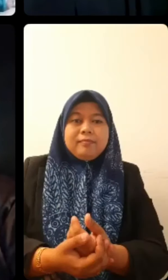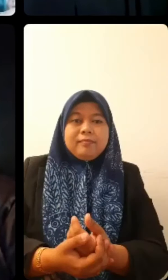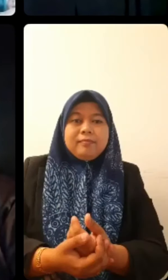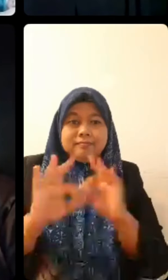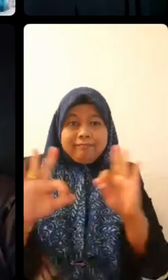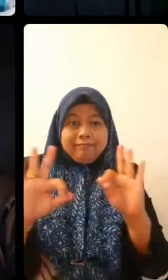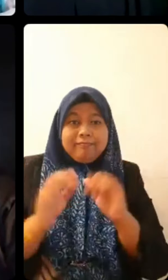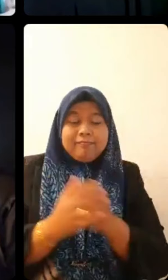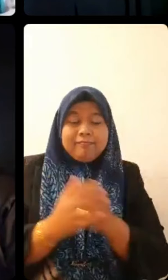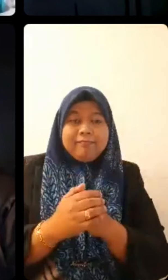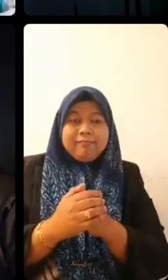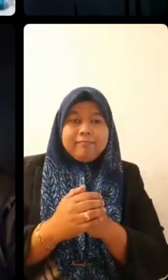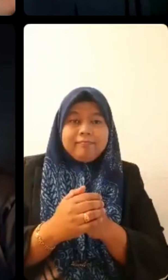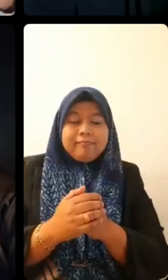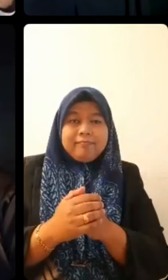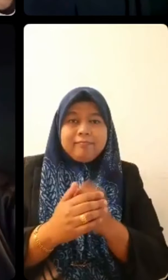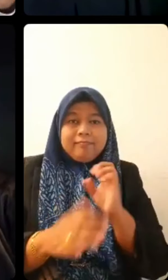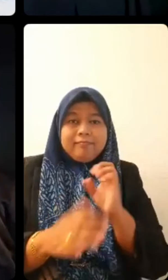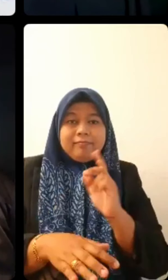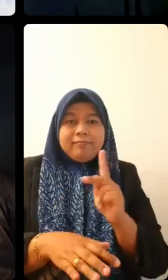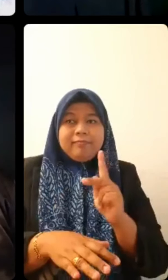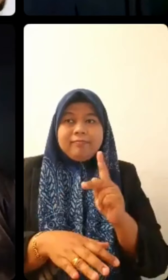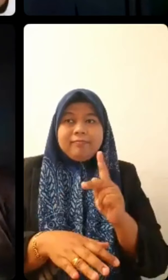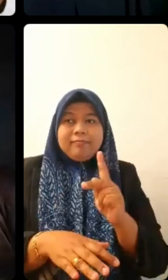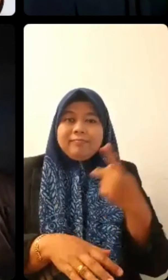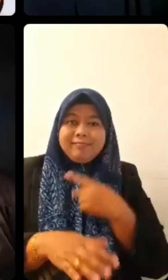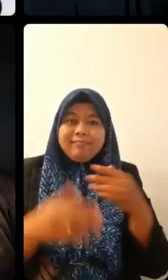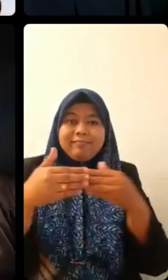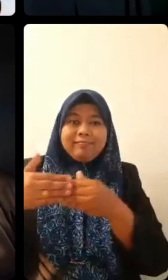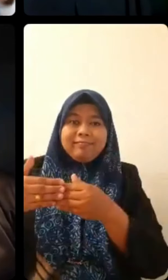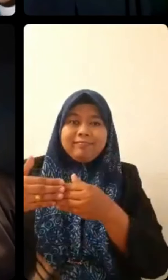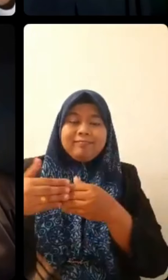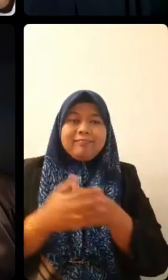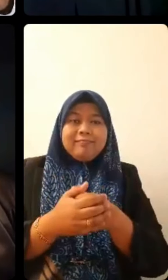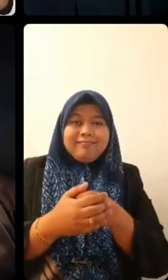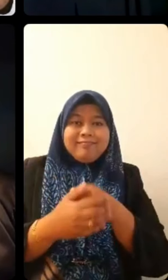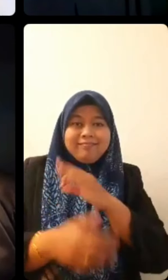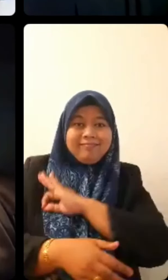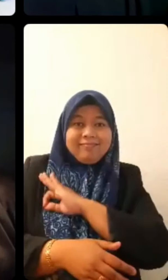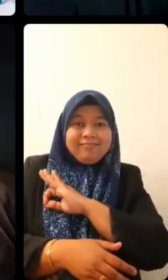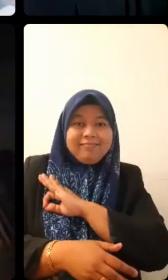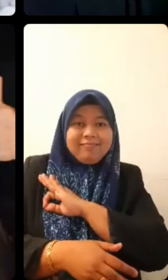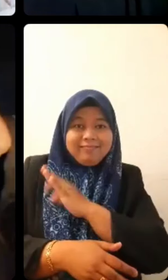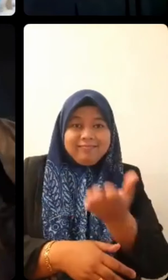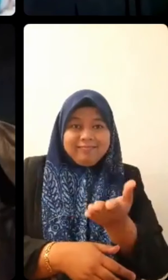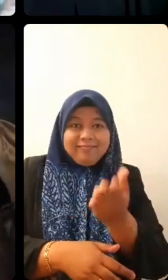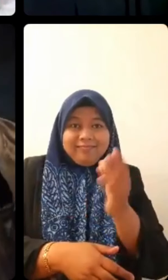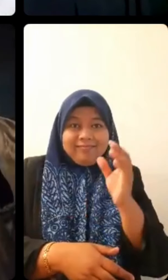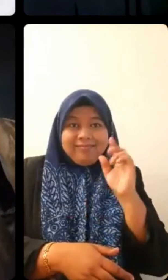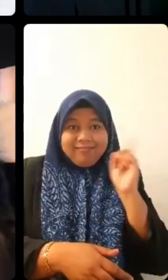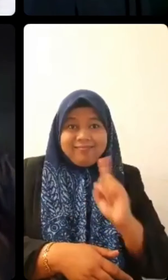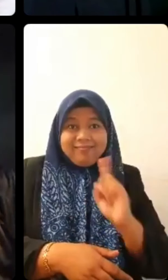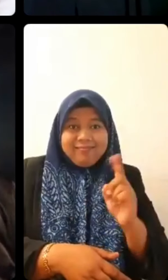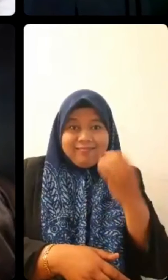Okey. Okeylah. Kita teruskan ya. Boleh? Cik Zahid, Cik Anis dengan Cik, dengan Pak Zino. Okey? Okey.